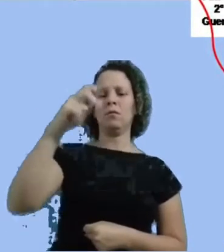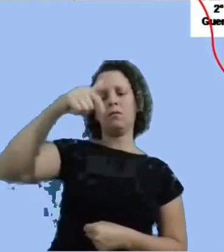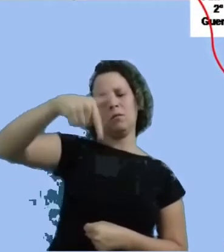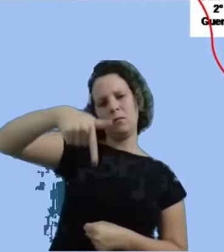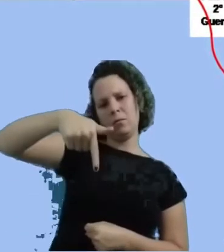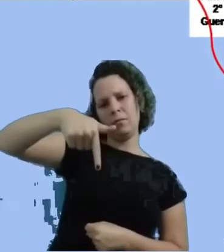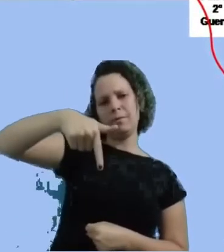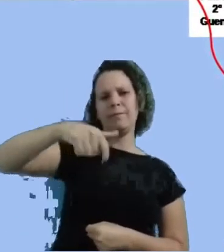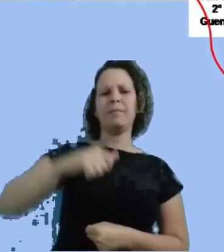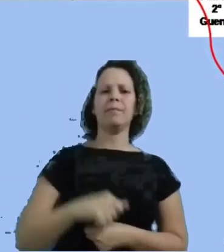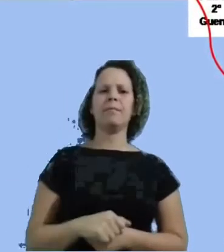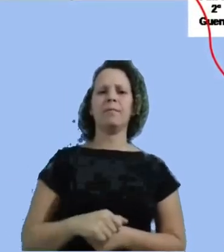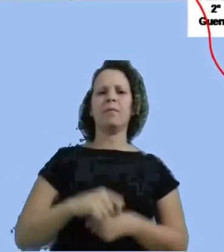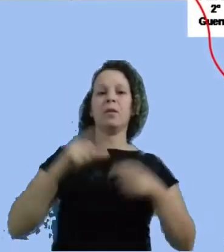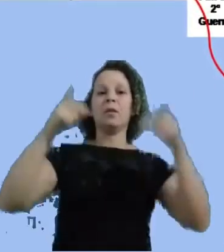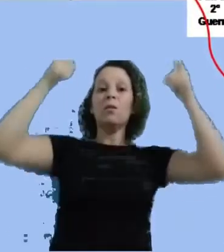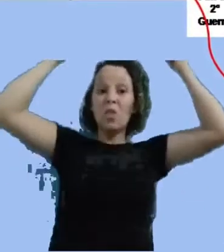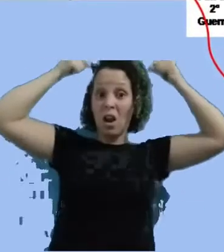1857,